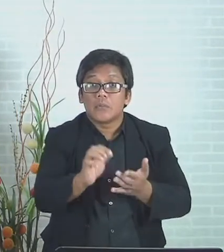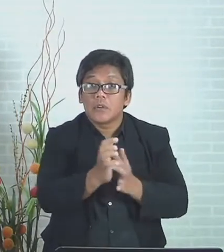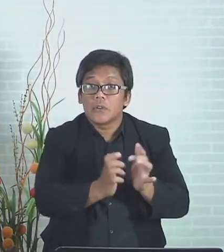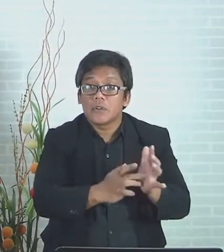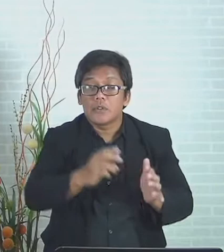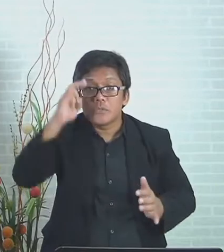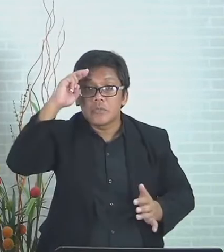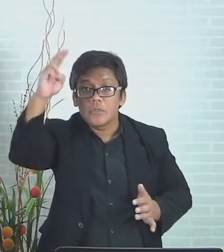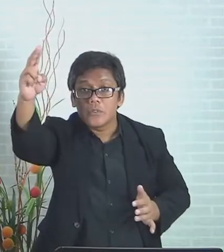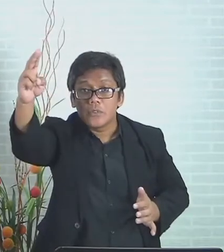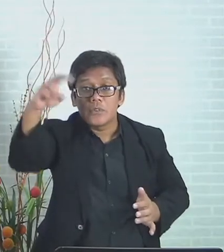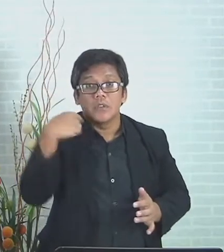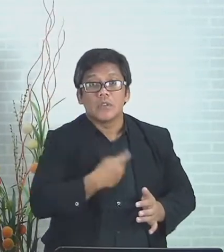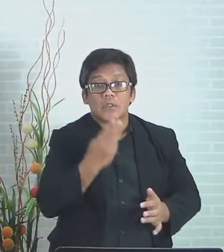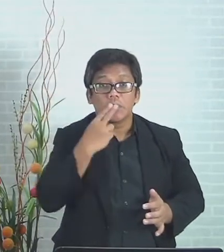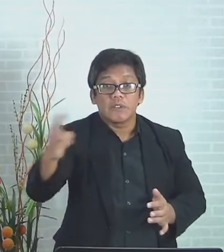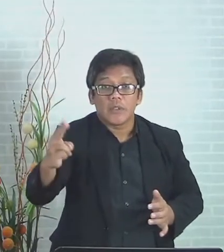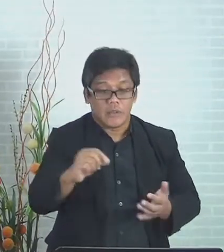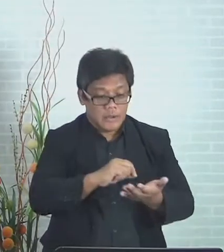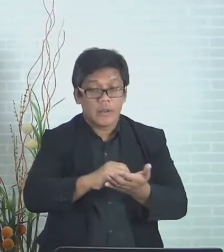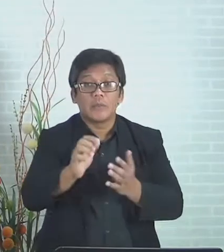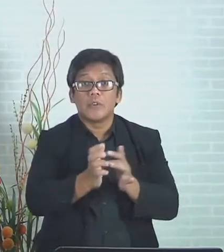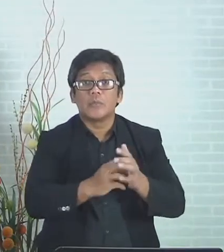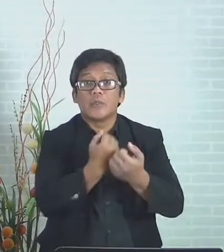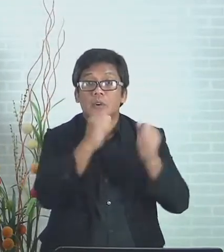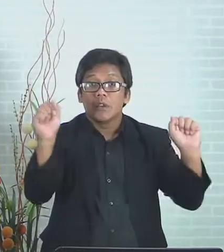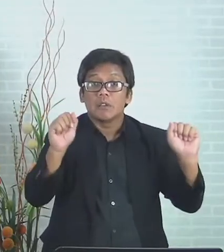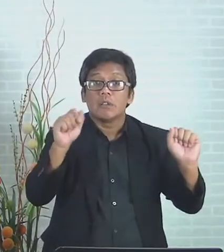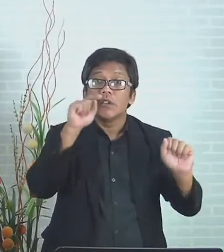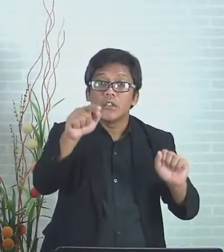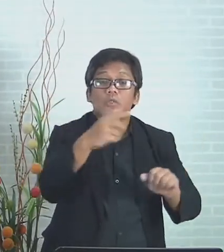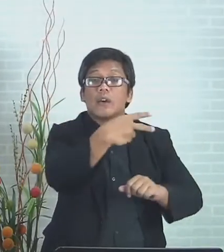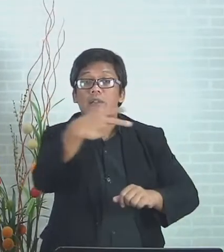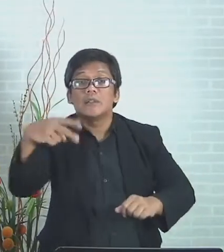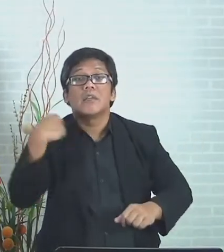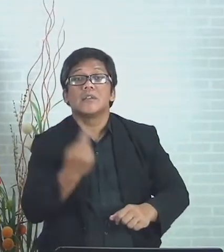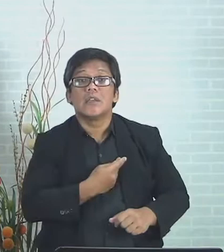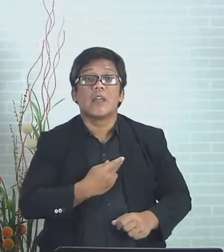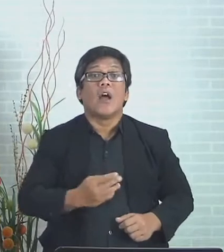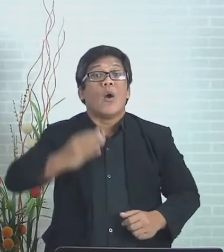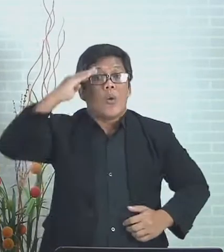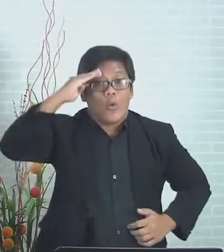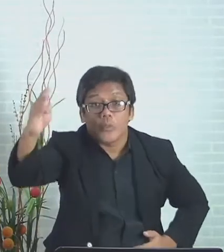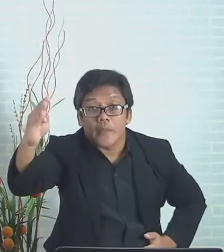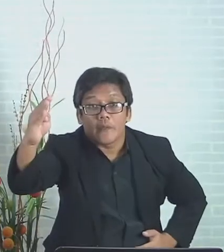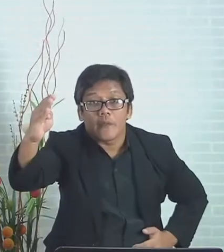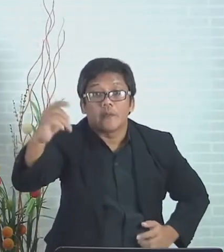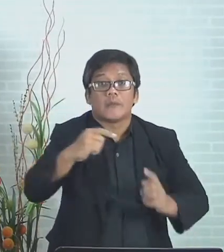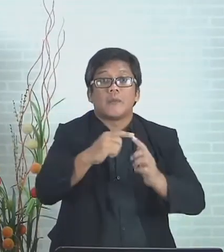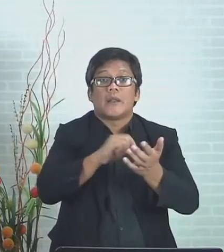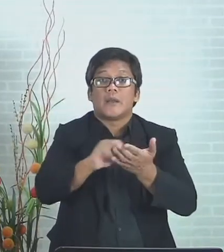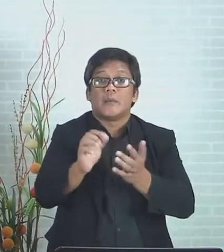ketika kita percaya bahwa nama itu berkuasa itu berarti bahwa kita sungguh-sungguh menghormati Nana itu